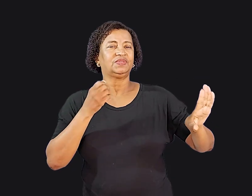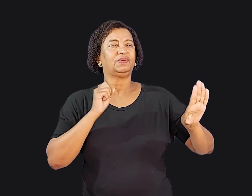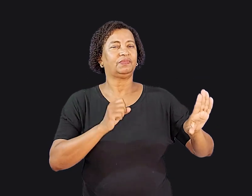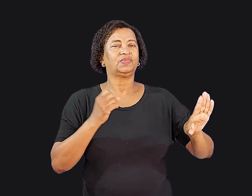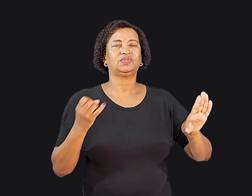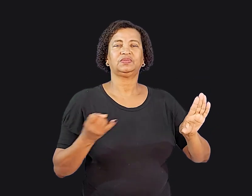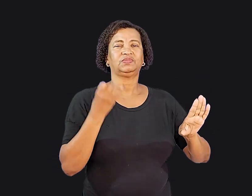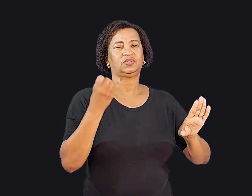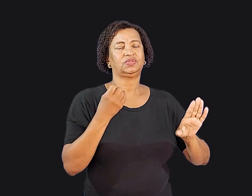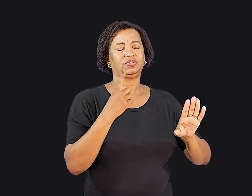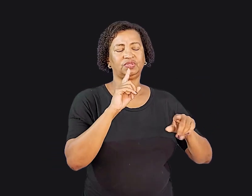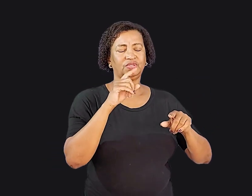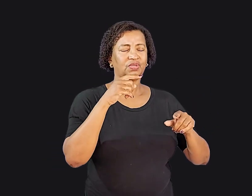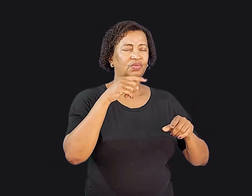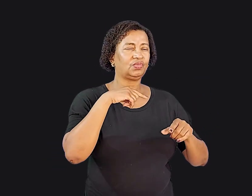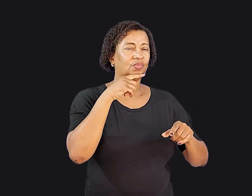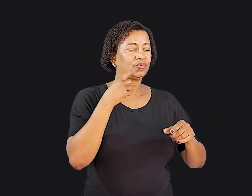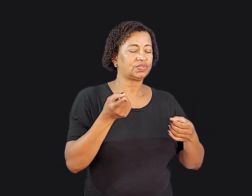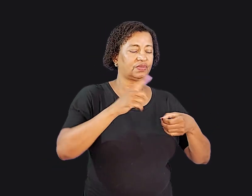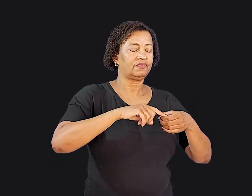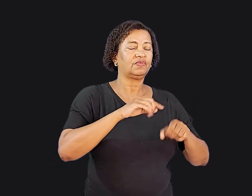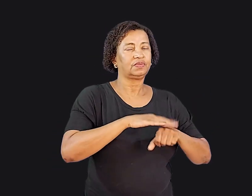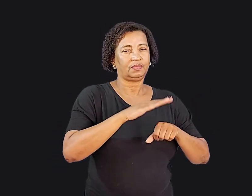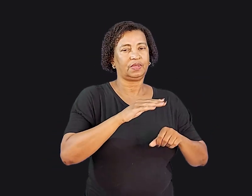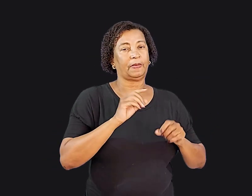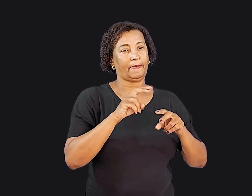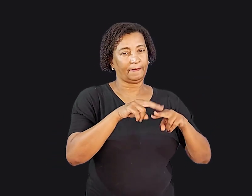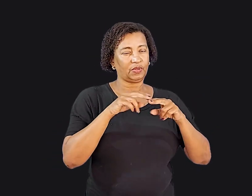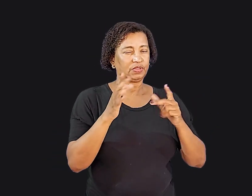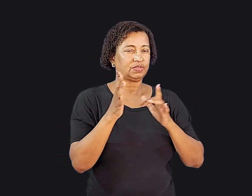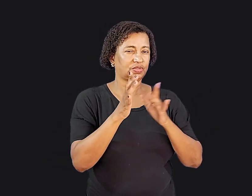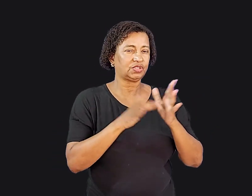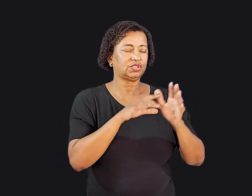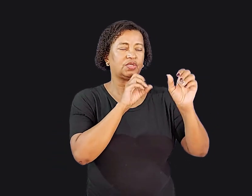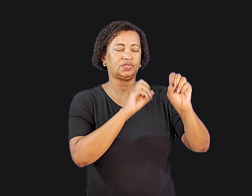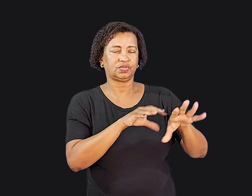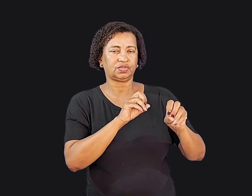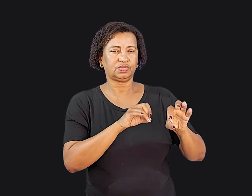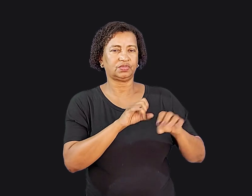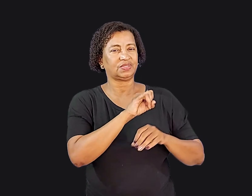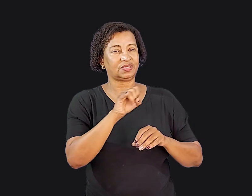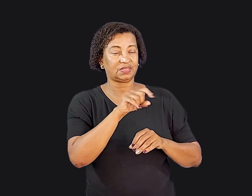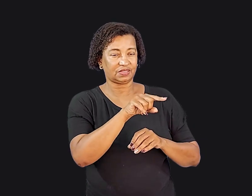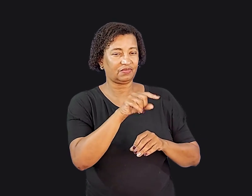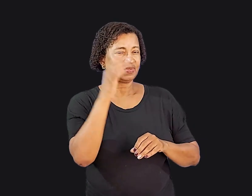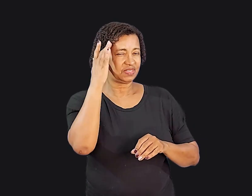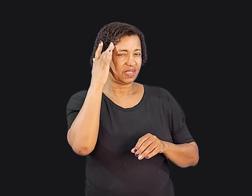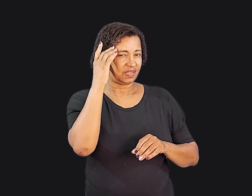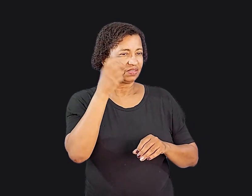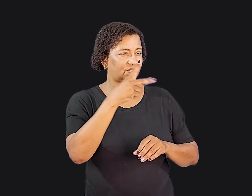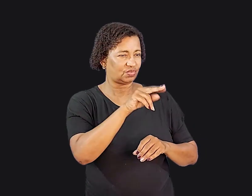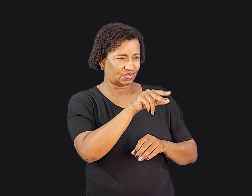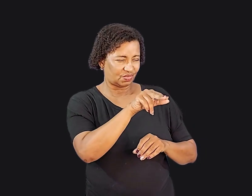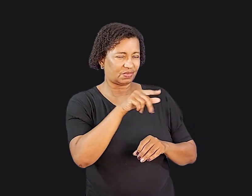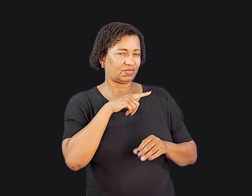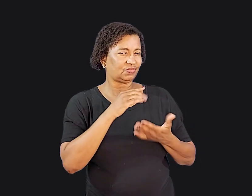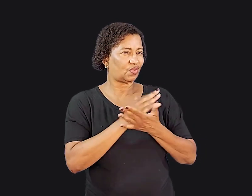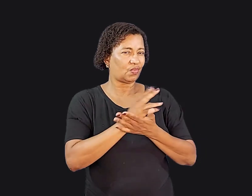ser irreparável. Por isso Jesus instituiu esse procedimento. Se você acha que o seu irmão tem alguma coisa contra você, vá procurá-lo.